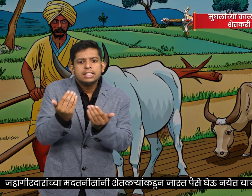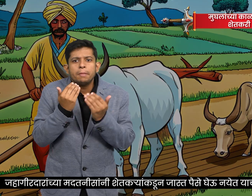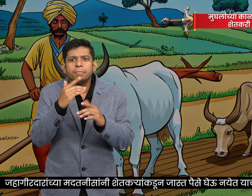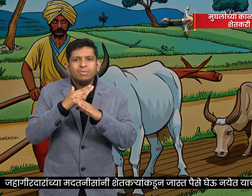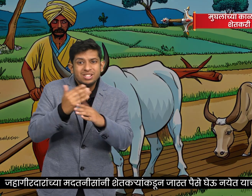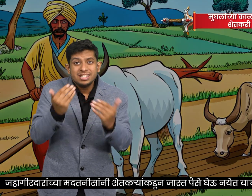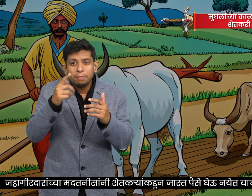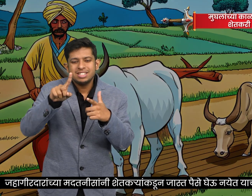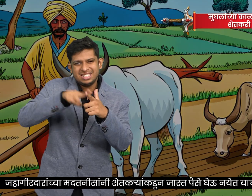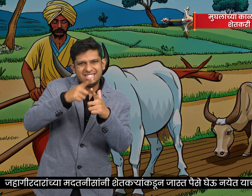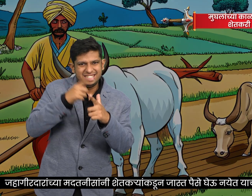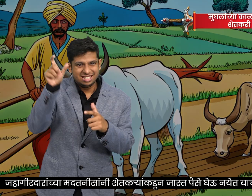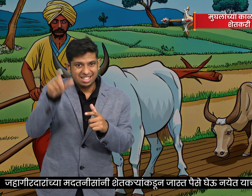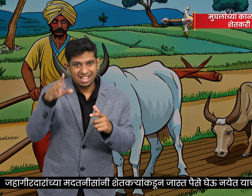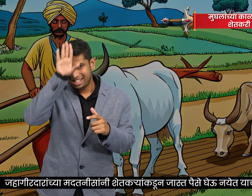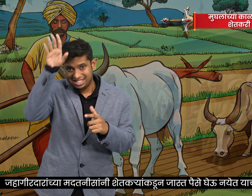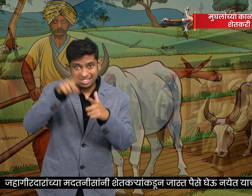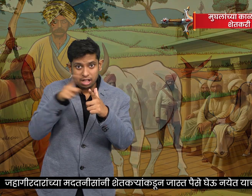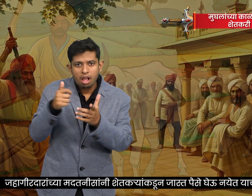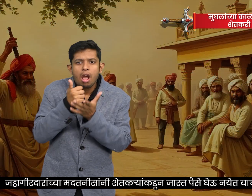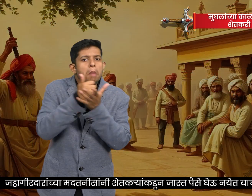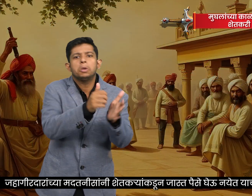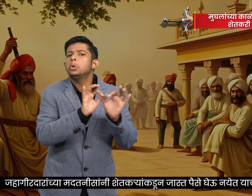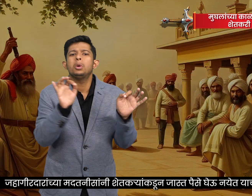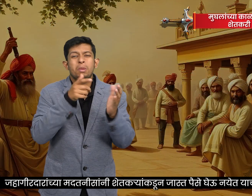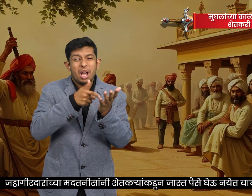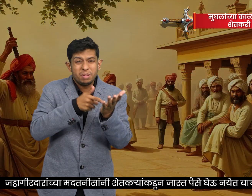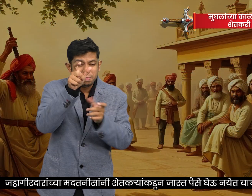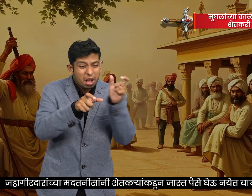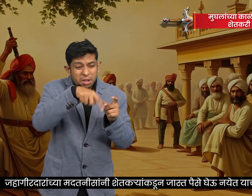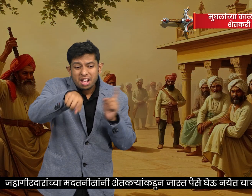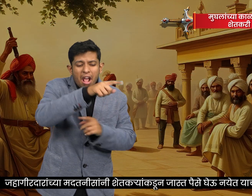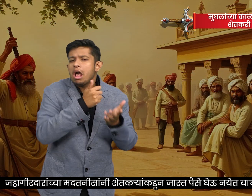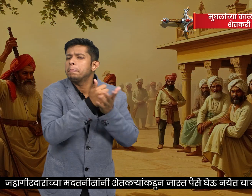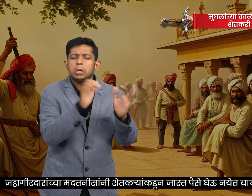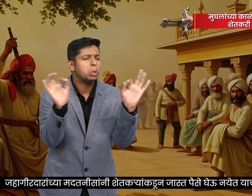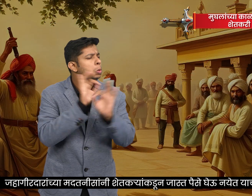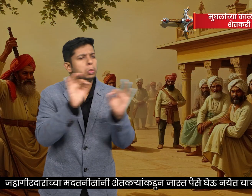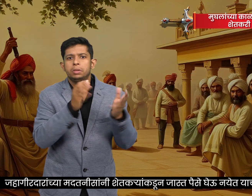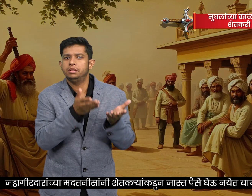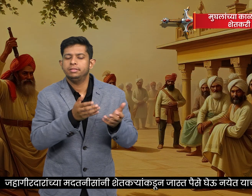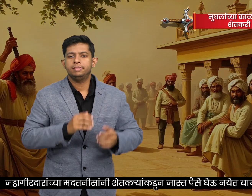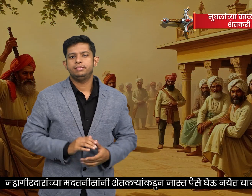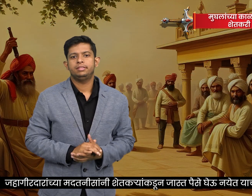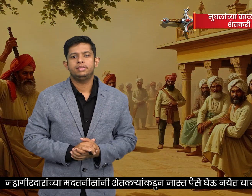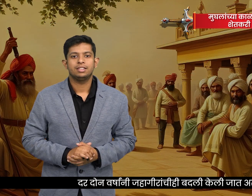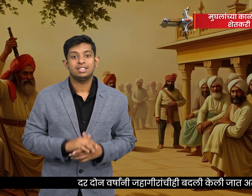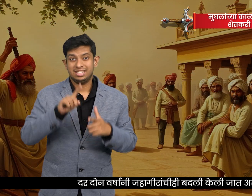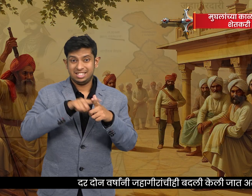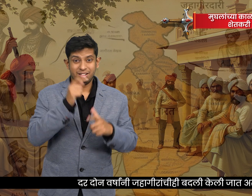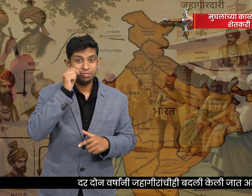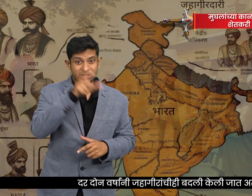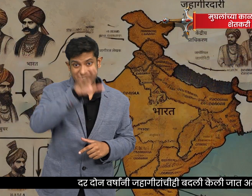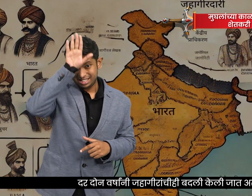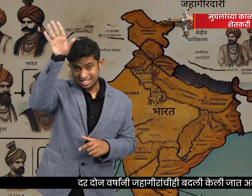जहागीरदाराच्या मदतीनासीनी शेतकऱ्याकडून जास्त पैसे घेऊ नयेत याची खात्री नेत्यांनी